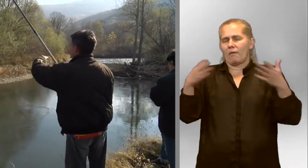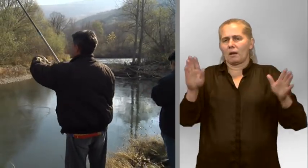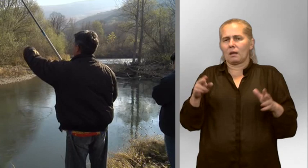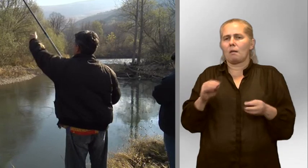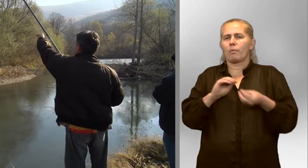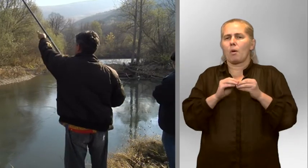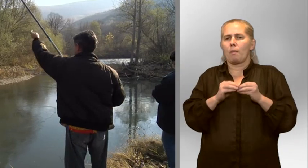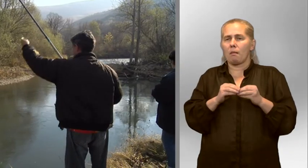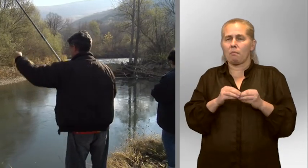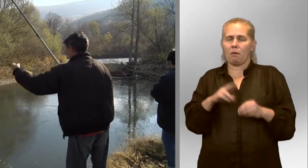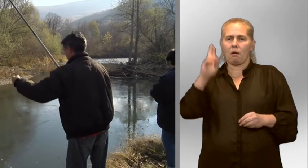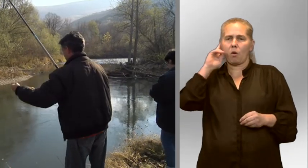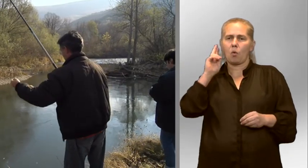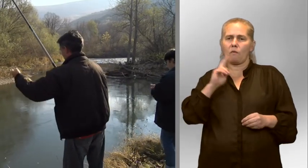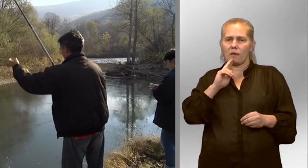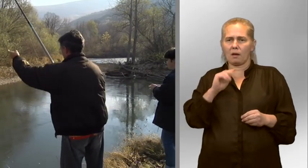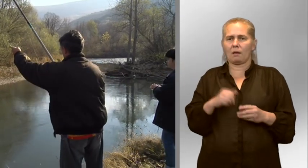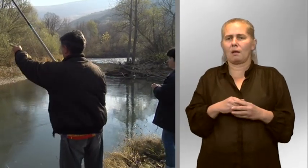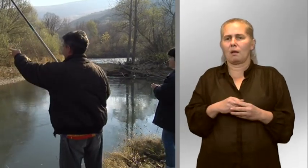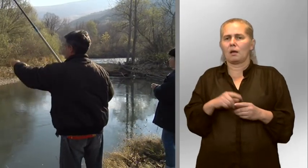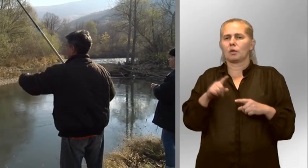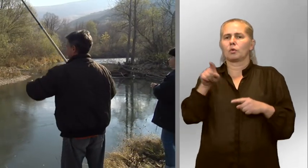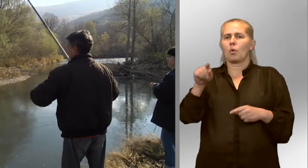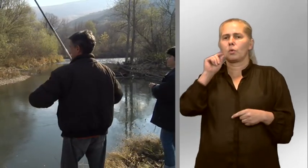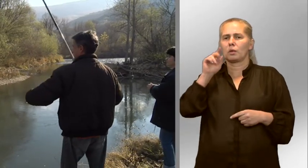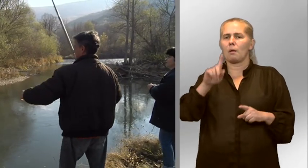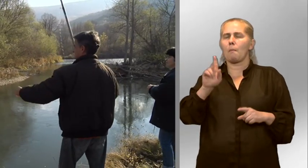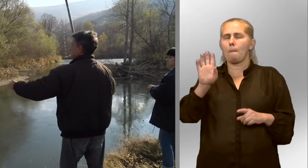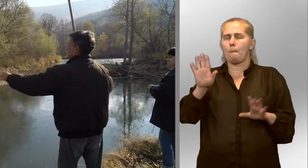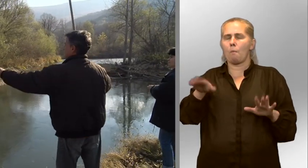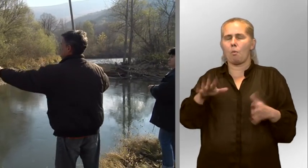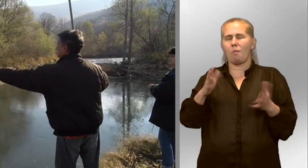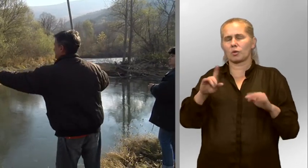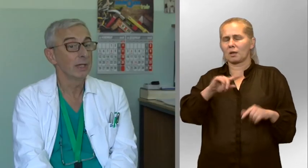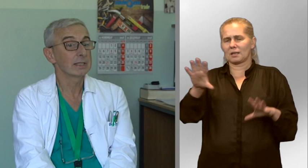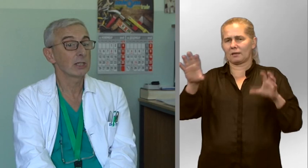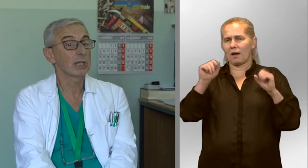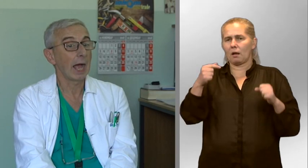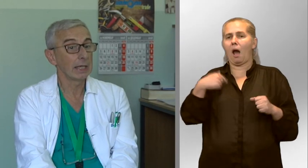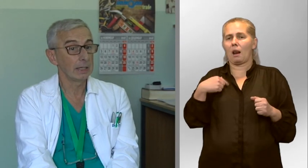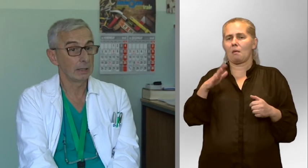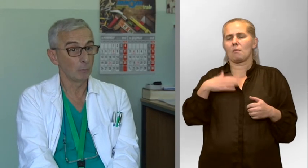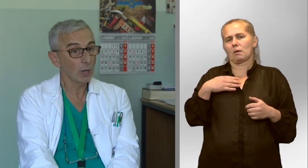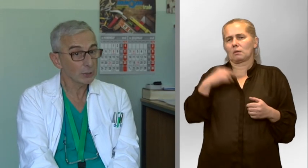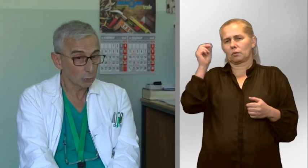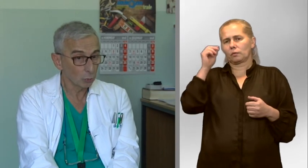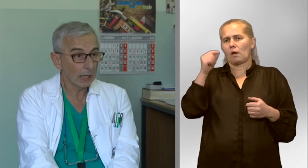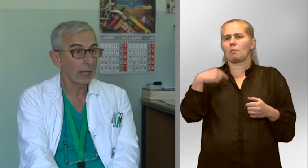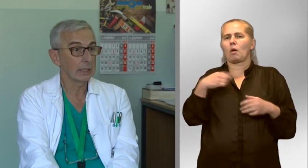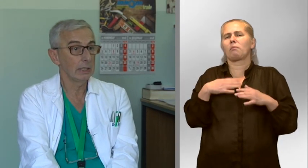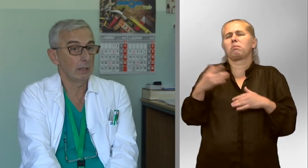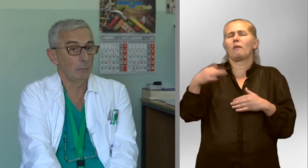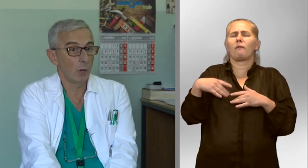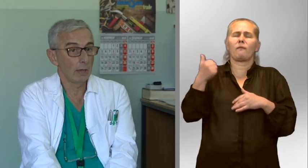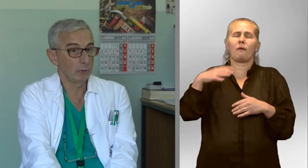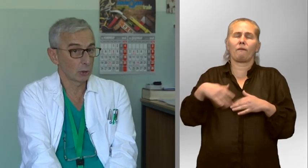osoba sa oštećenim sluhom. To ljudi možda ne shvataju, znači, ali moja struka